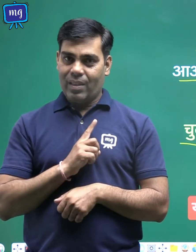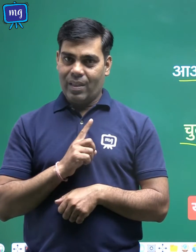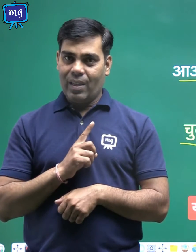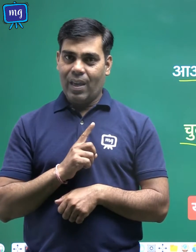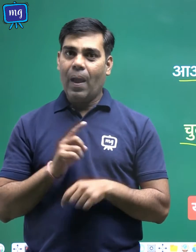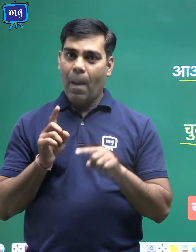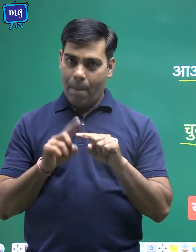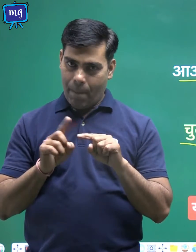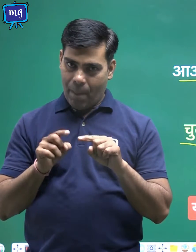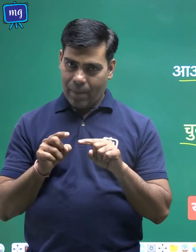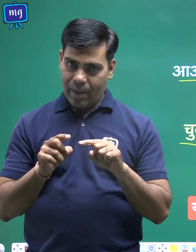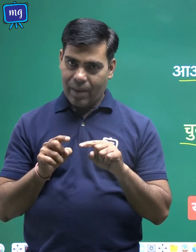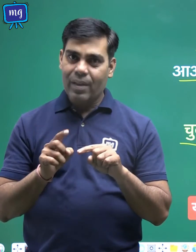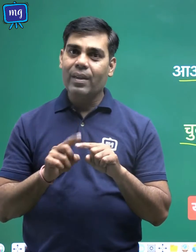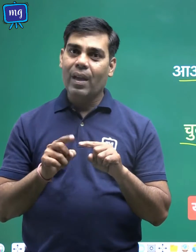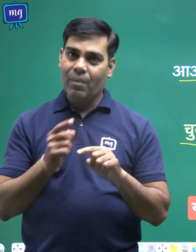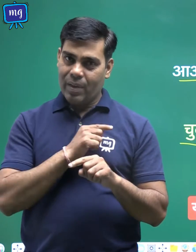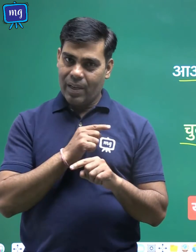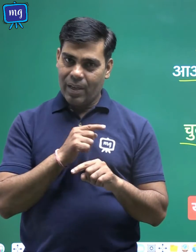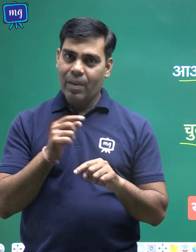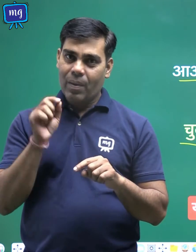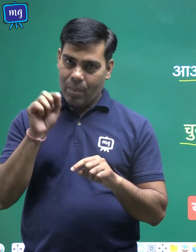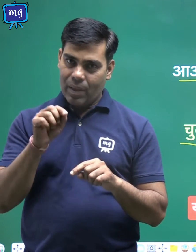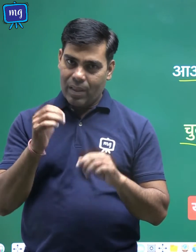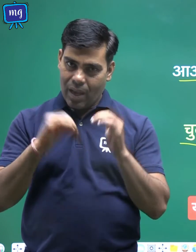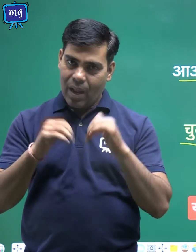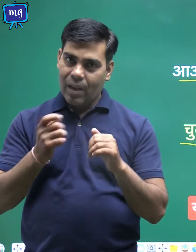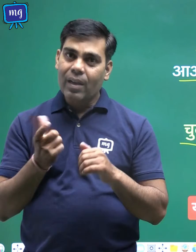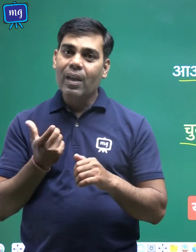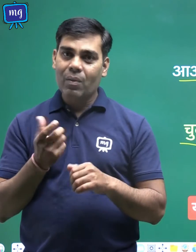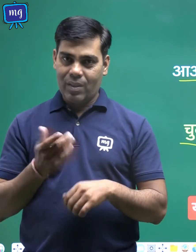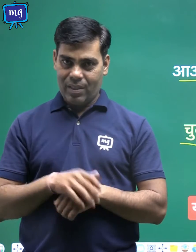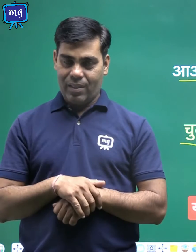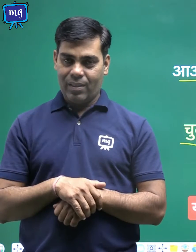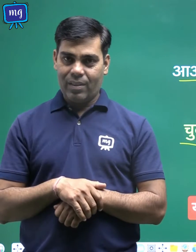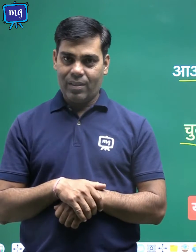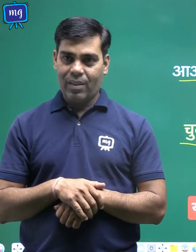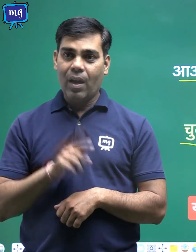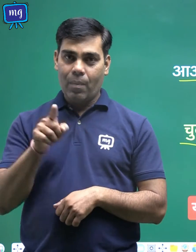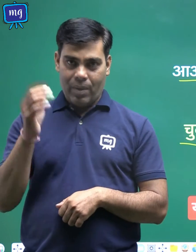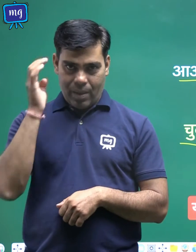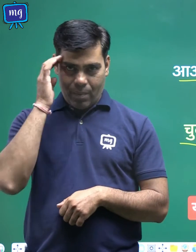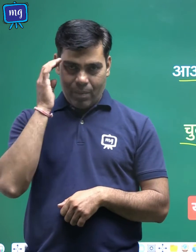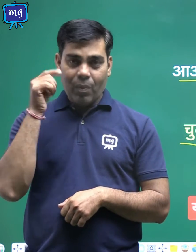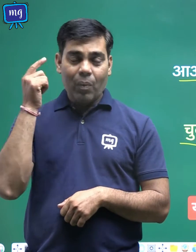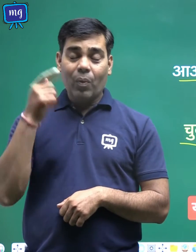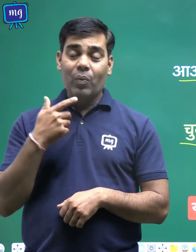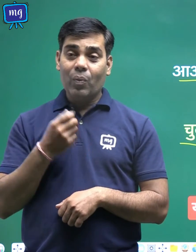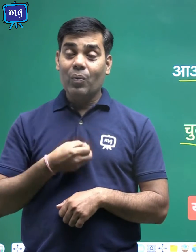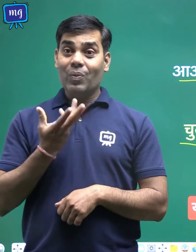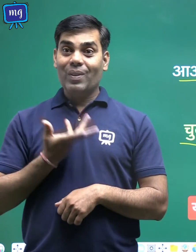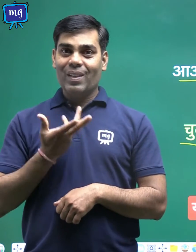या मतदान क्या होता है। आपके मन में बहुत उत्सुकता